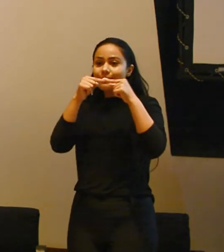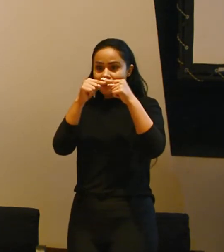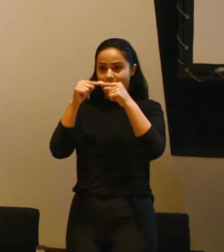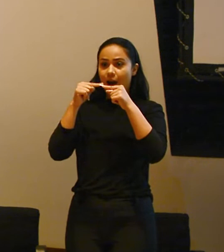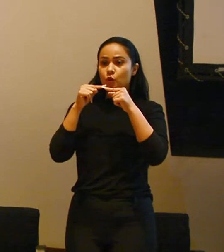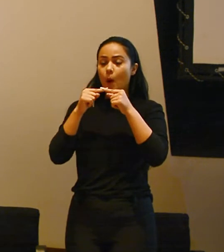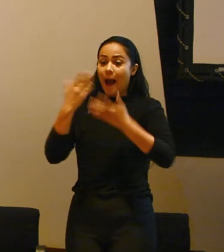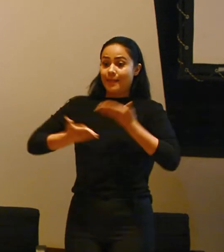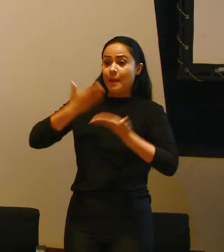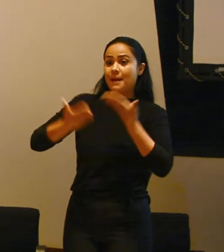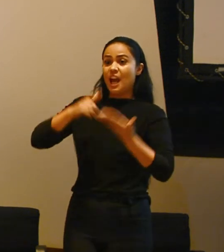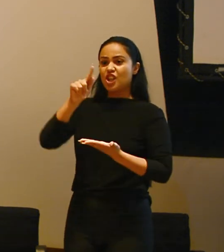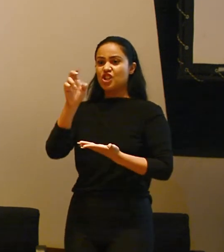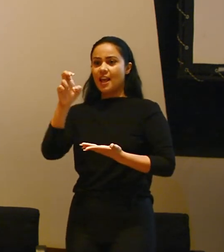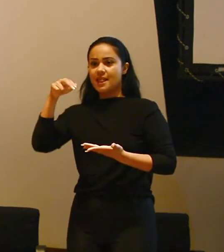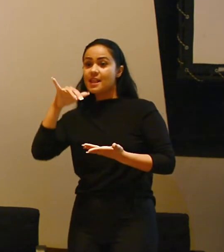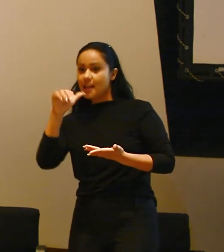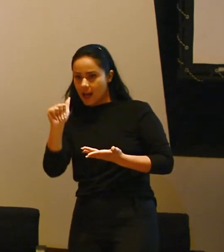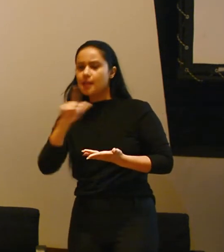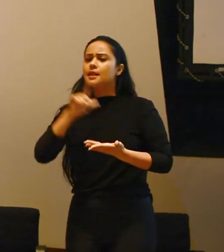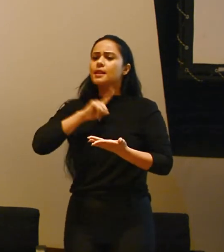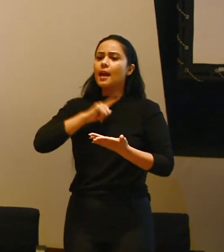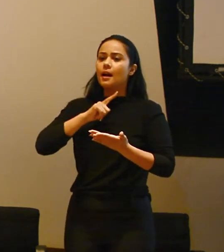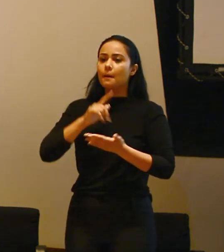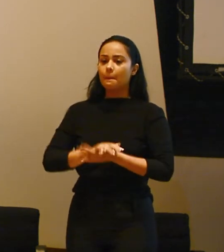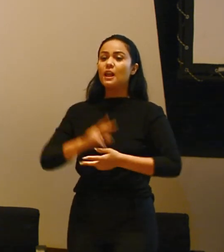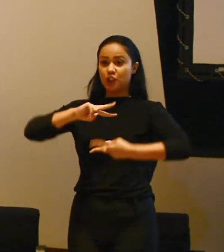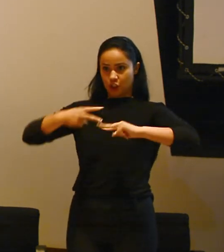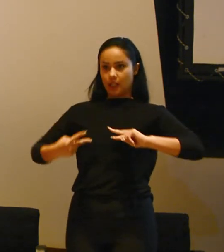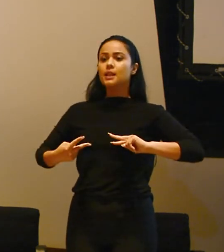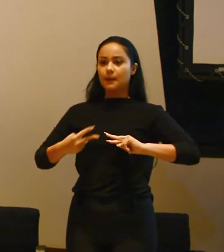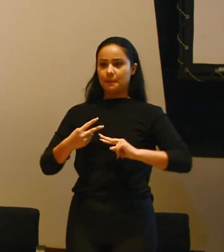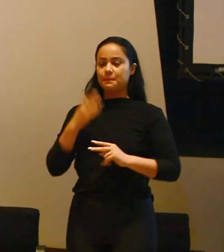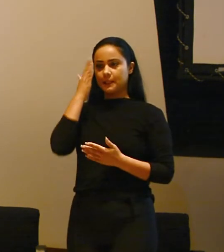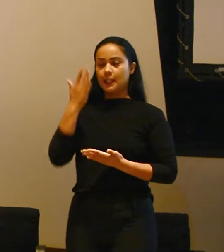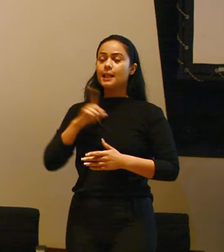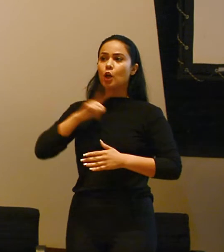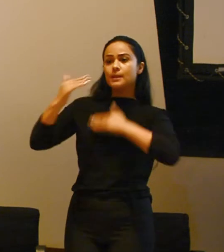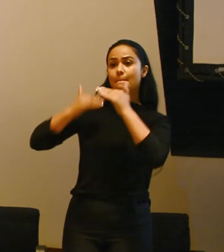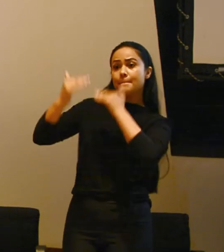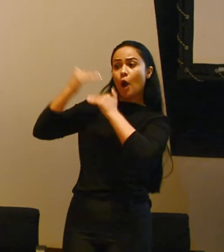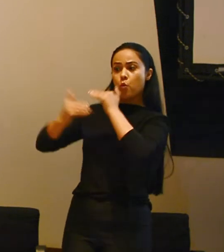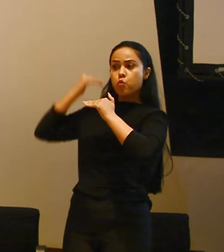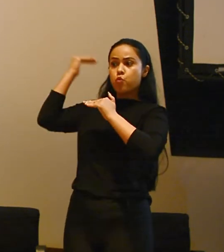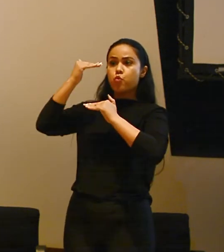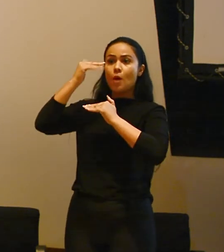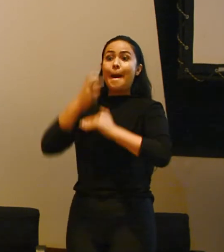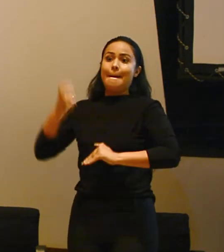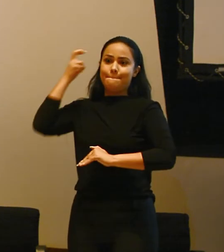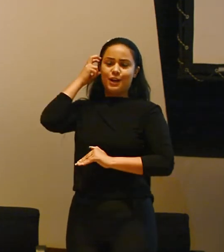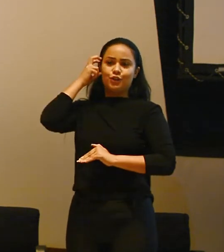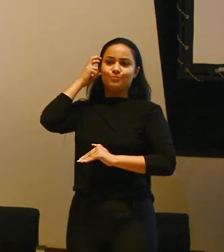com a terapia gênica, eles tinham um desempenho superior quando comparado apenas ao implante